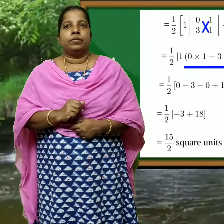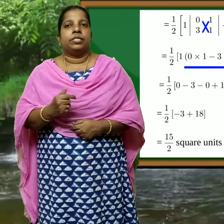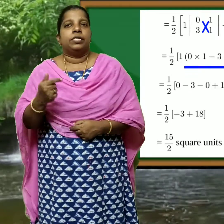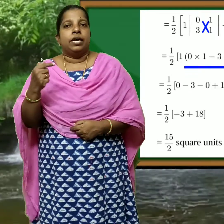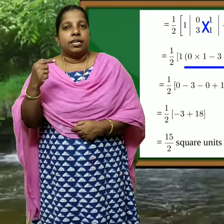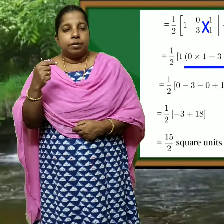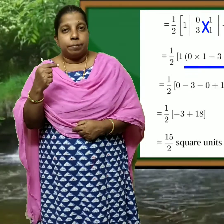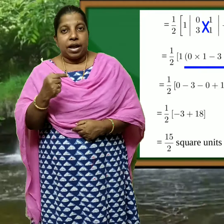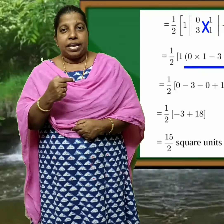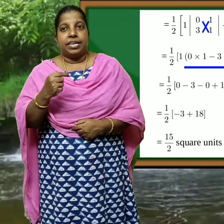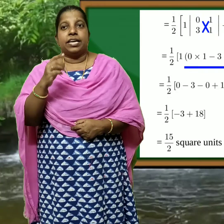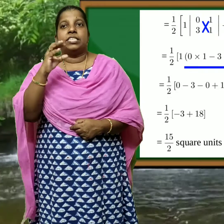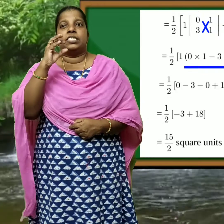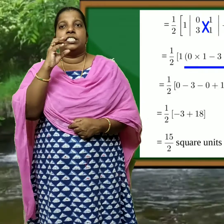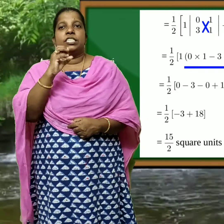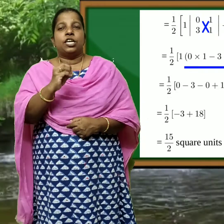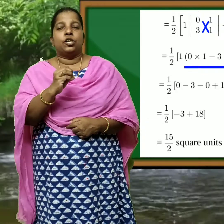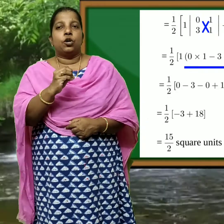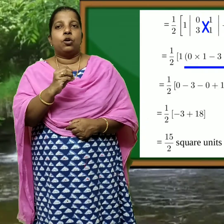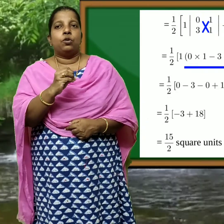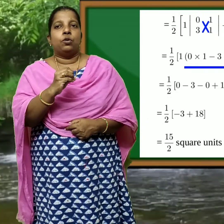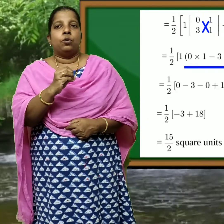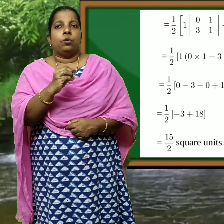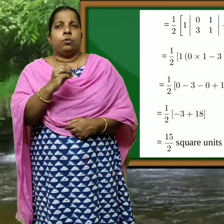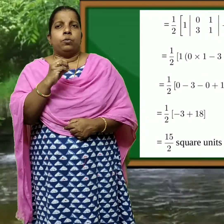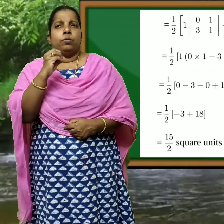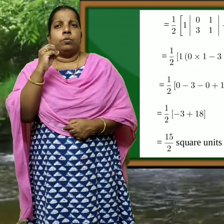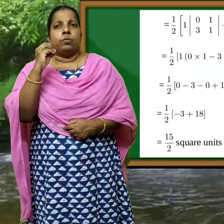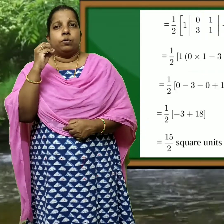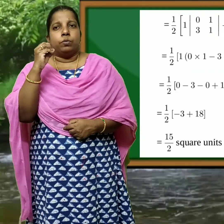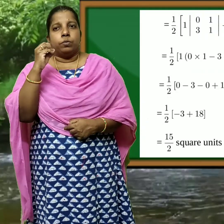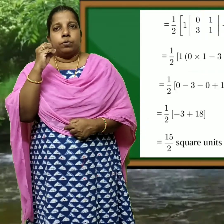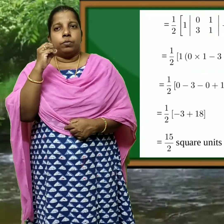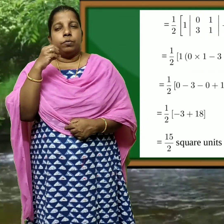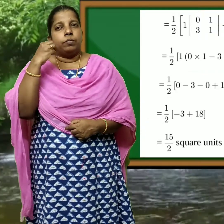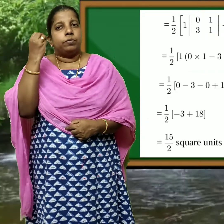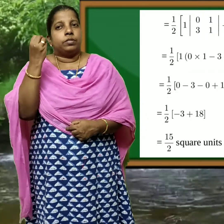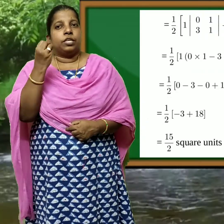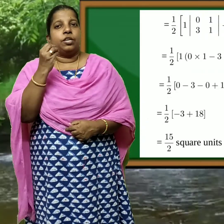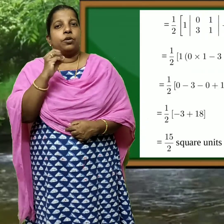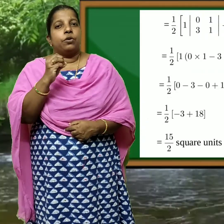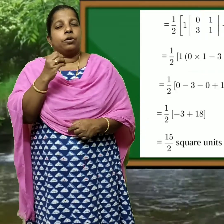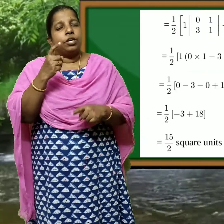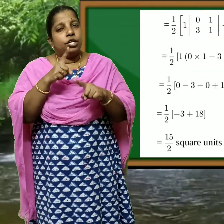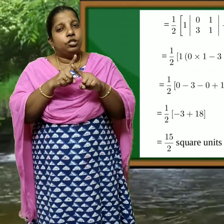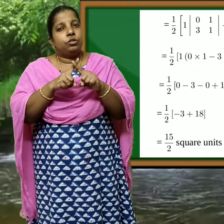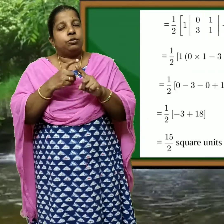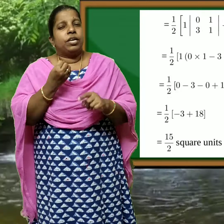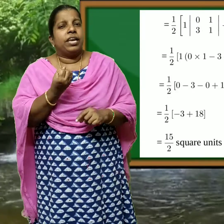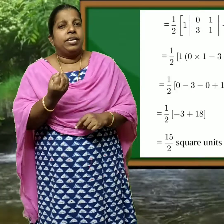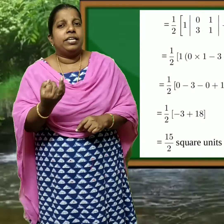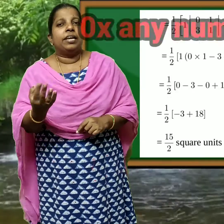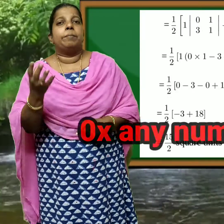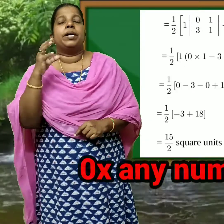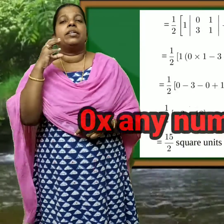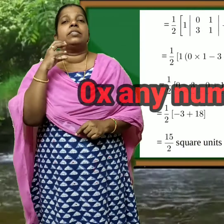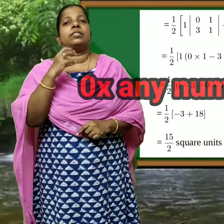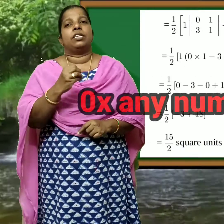1. അടുത്ത് മൈനസ് 0. 0 ഇൻറ്റു എനി നമ്പർ 0.